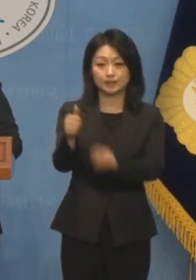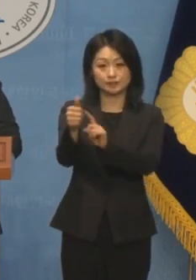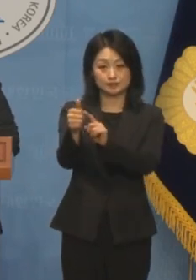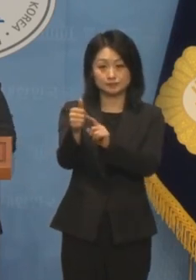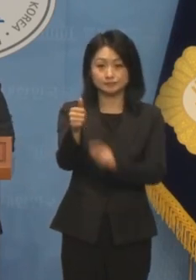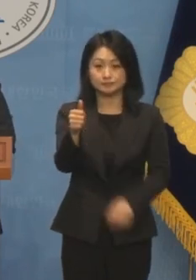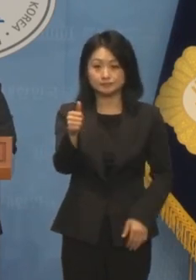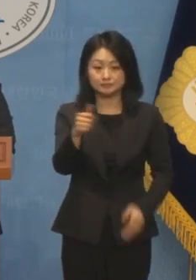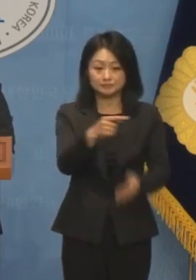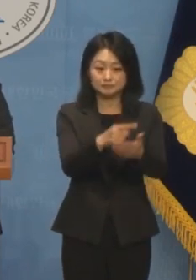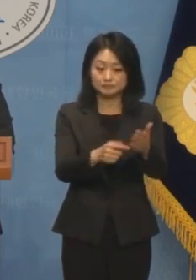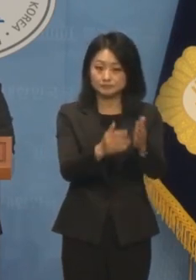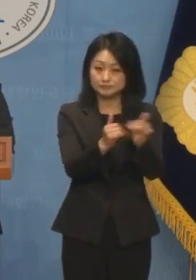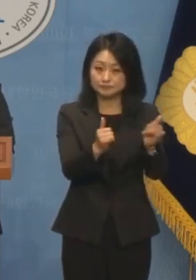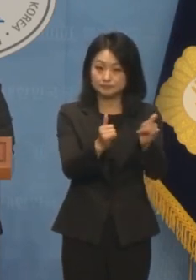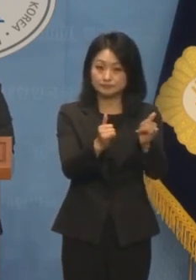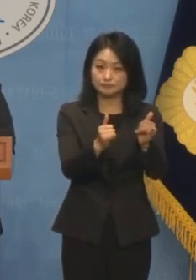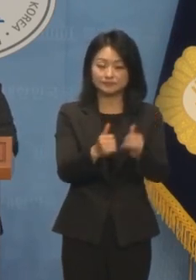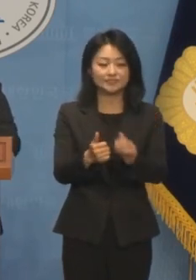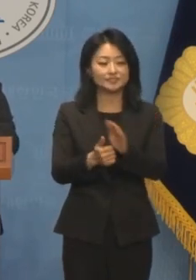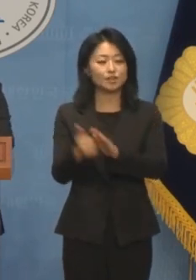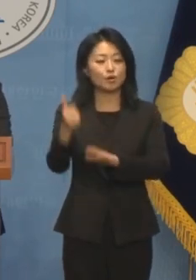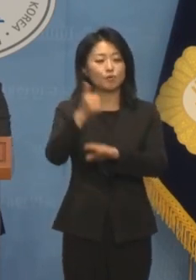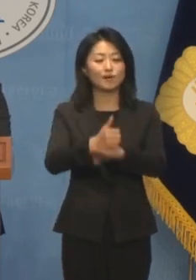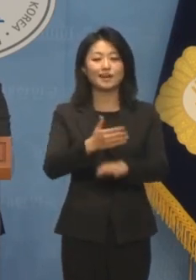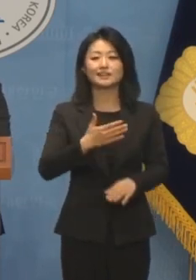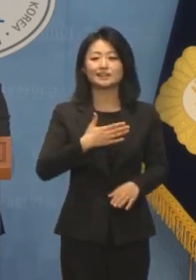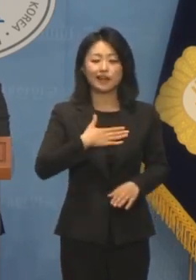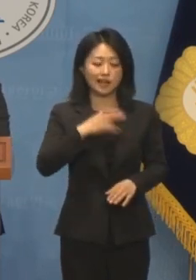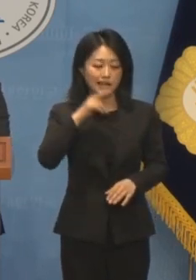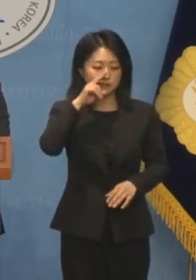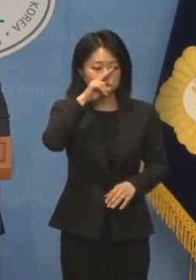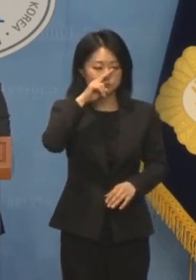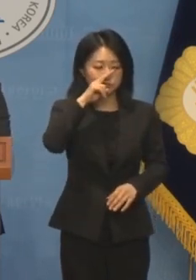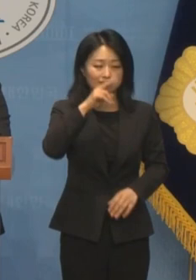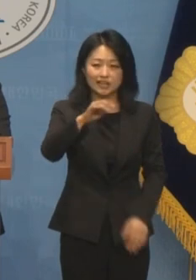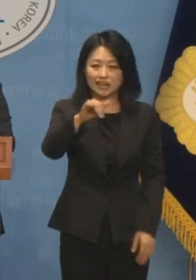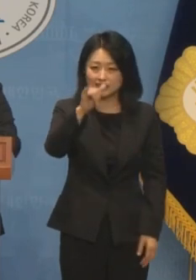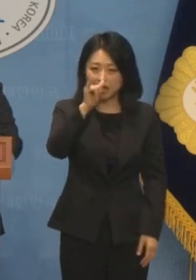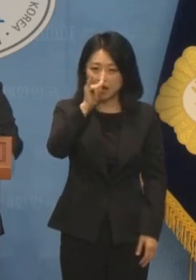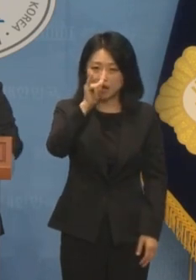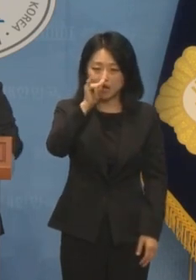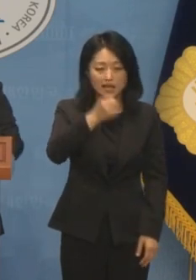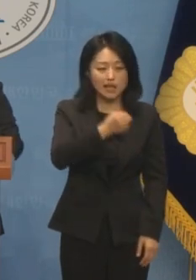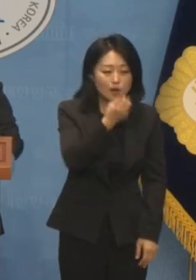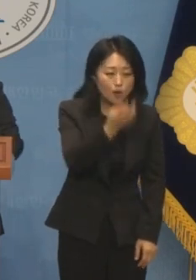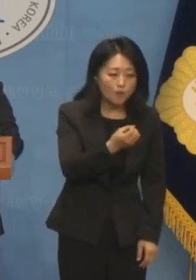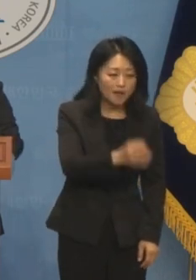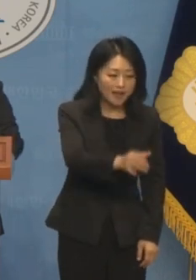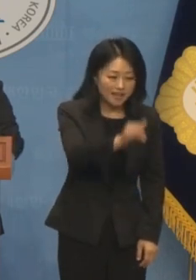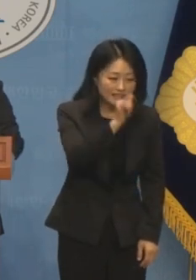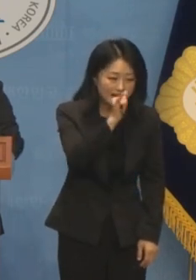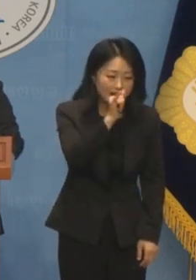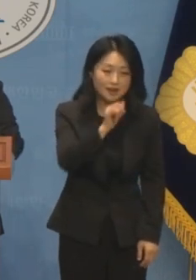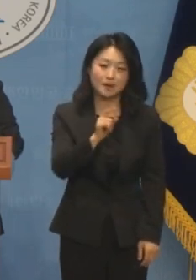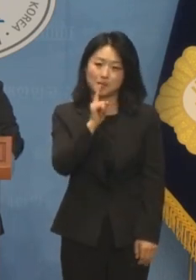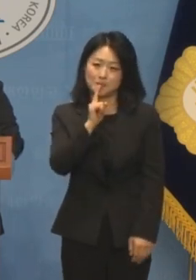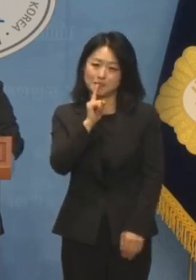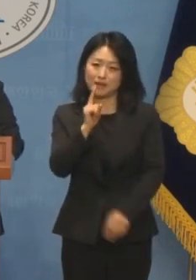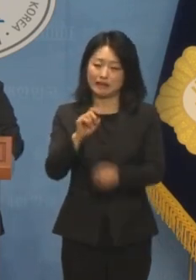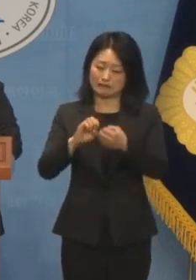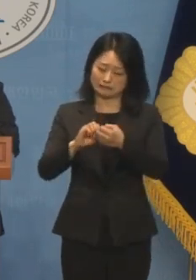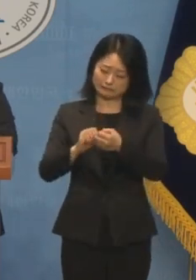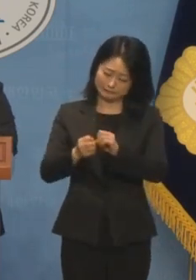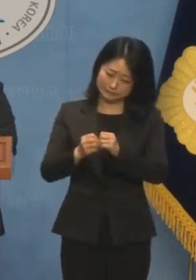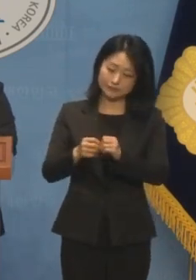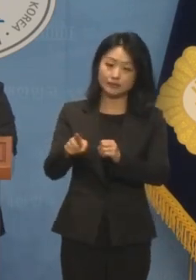당선인은 피해자들이 성공한 자신에 대한 시기와 질투로 제보를 결심한 것 같다고 말하며 왜곡된